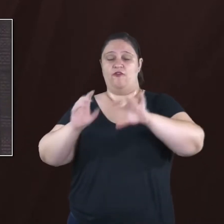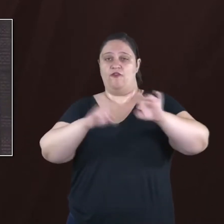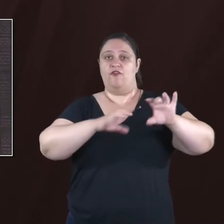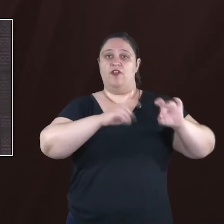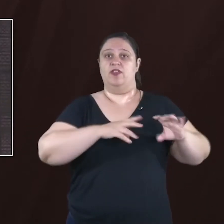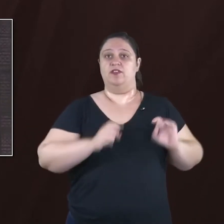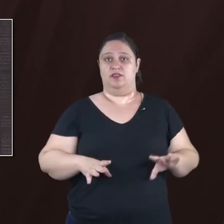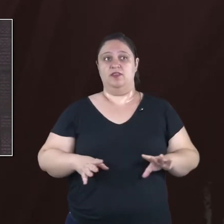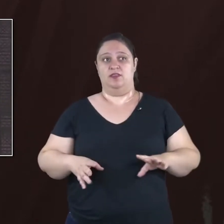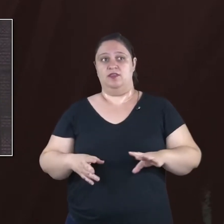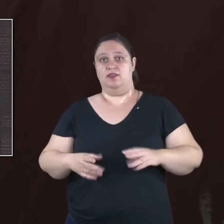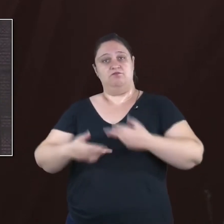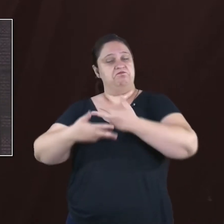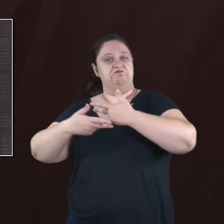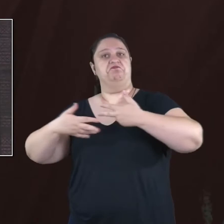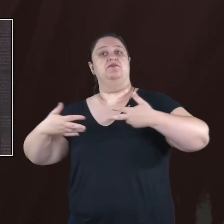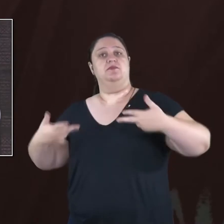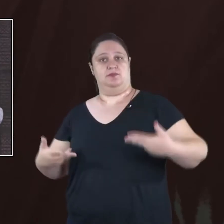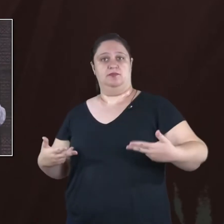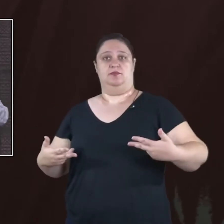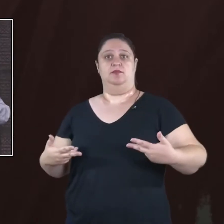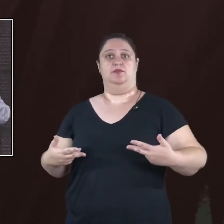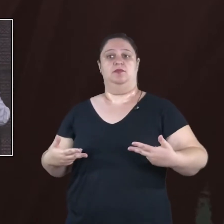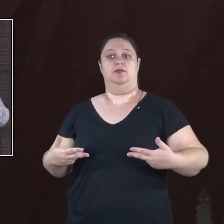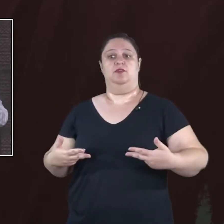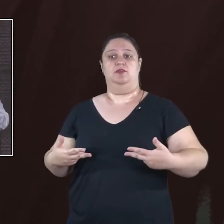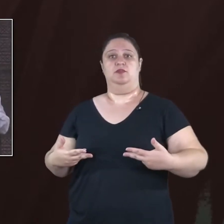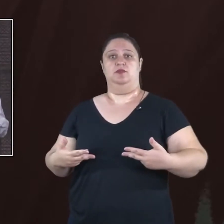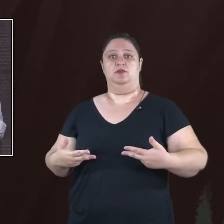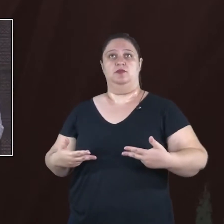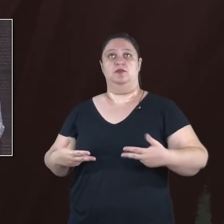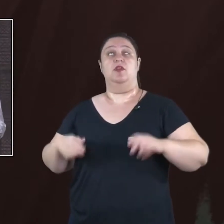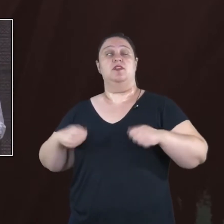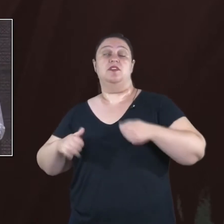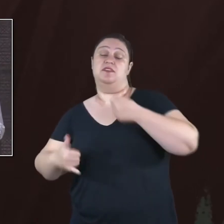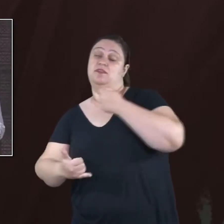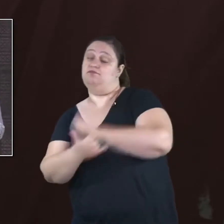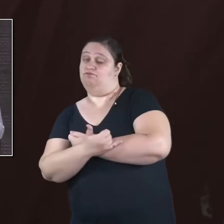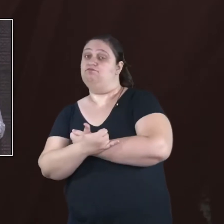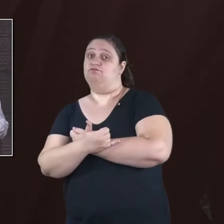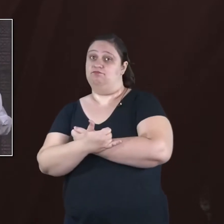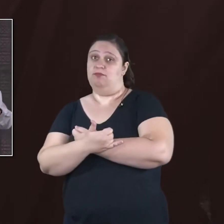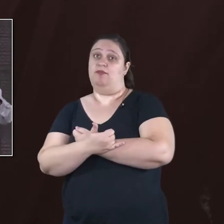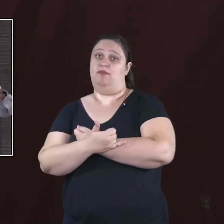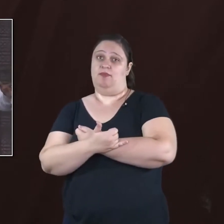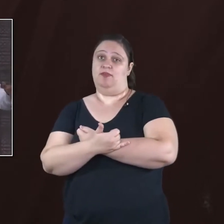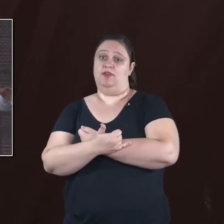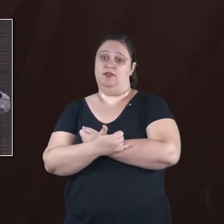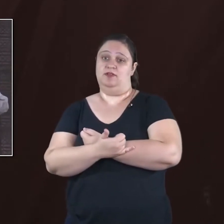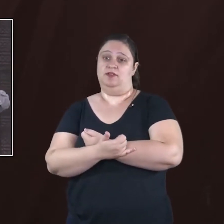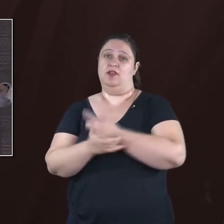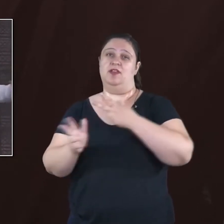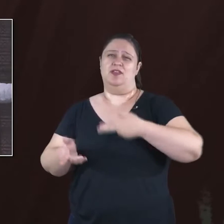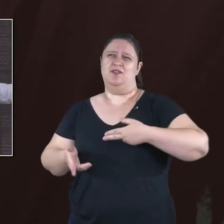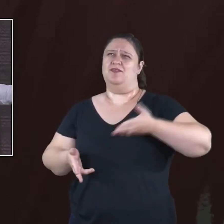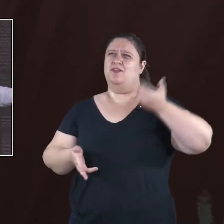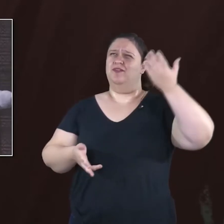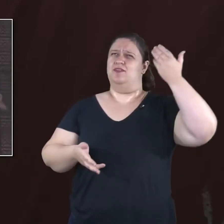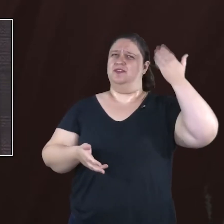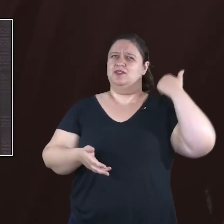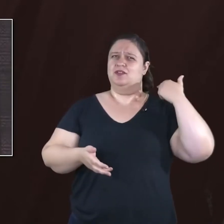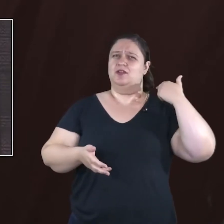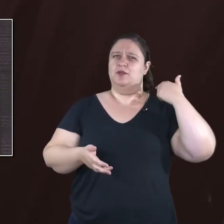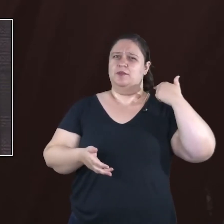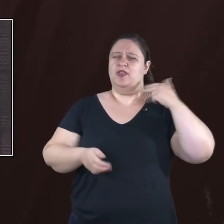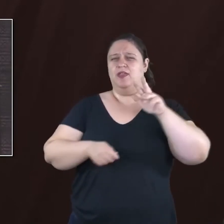vender os seus produtos, muitas vezes enganosamente, como aqueles antigamente da filme de